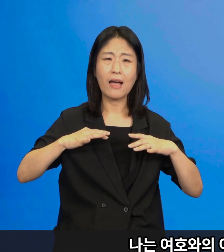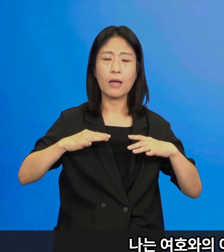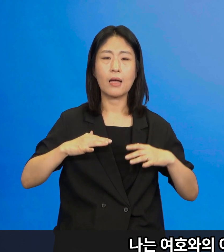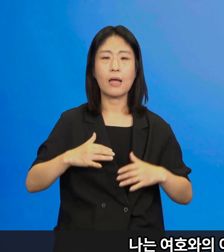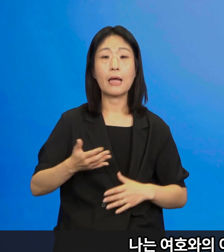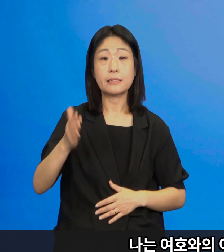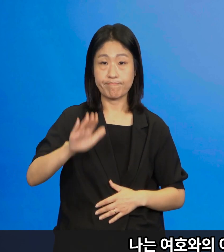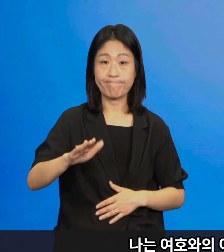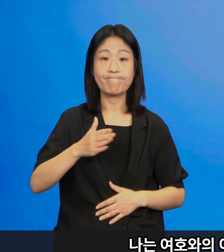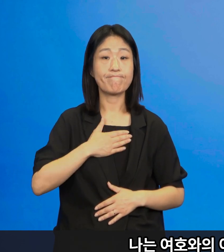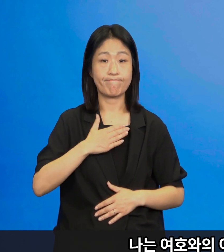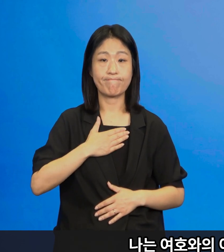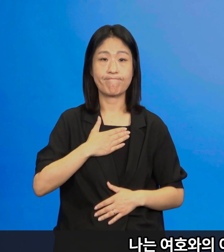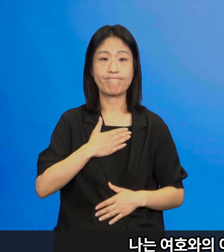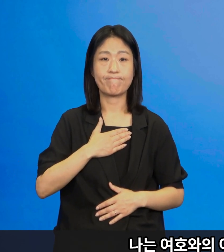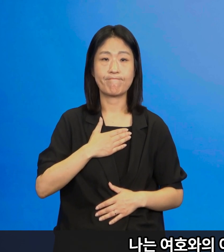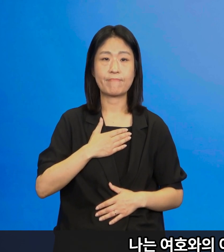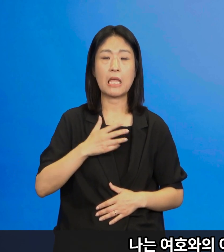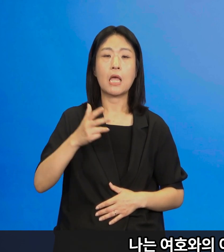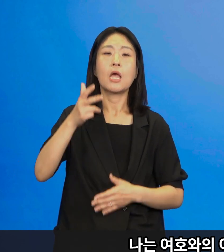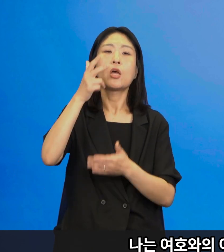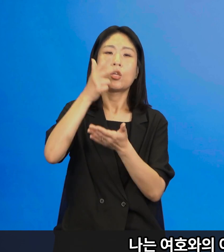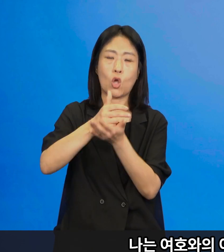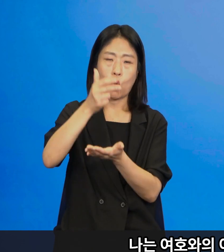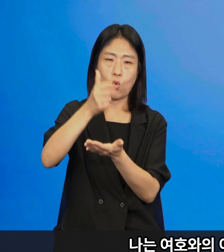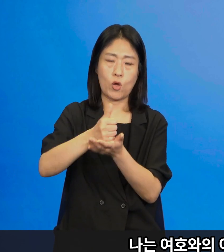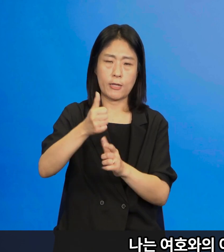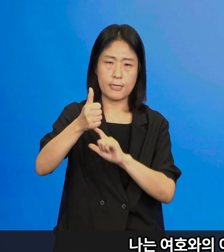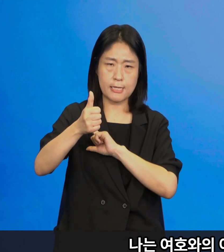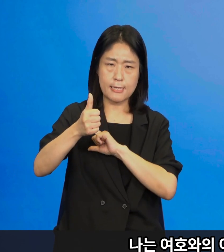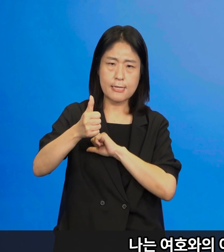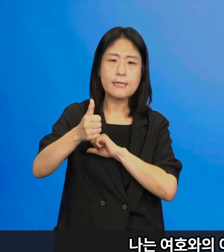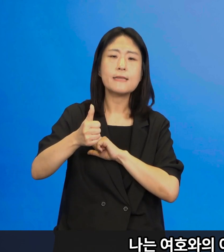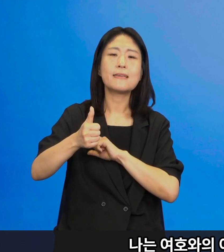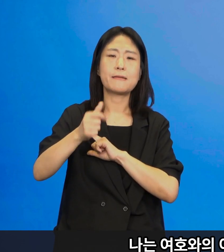나는 여호와의 이름을 자랑하리로다.